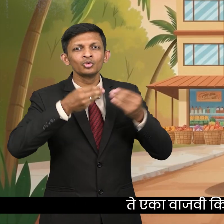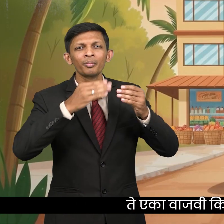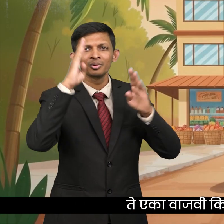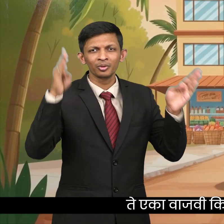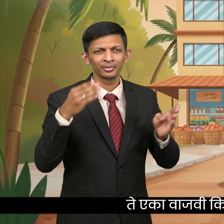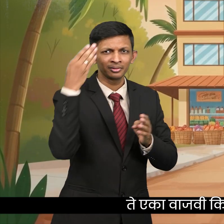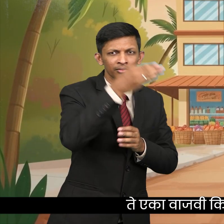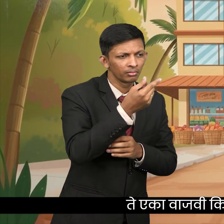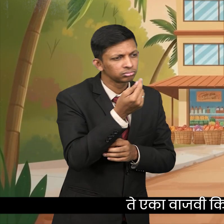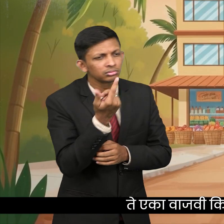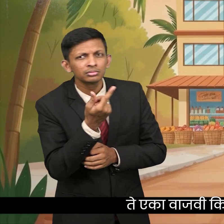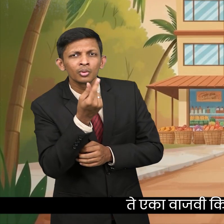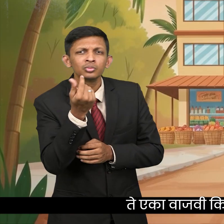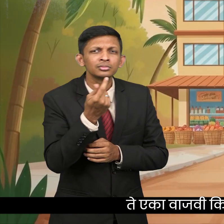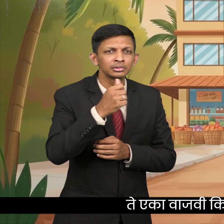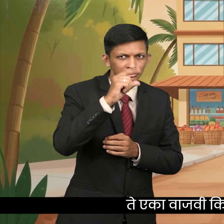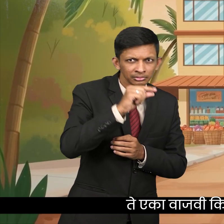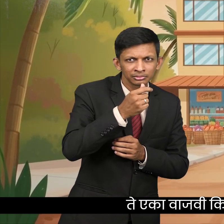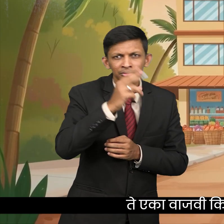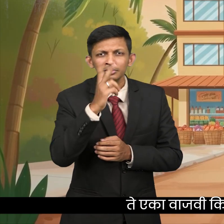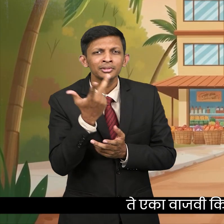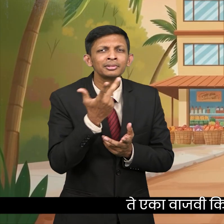किमतीच्या दुकानाजवळून चालतात.